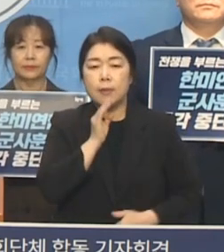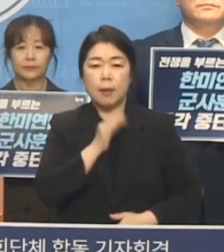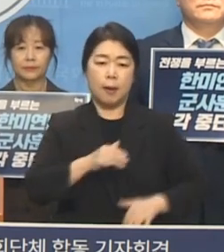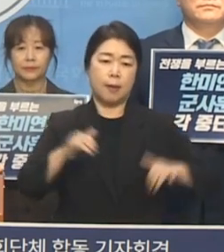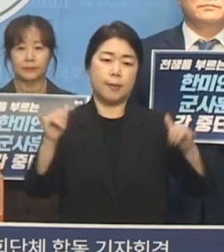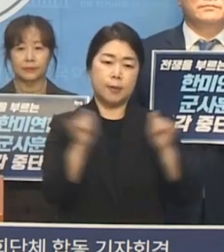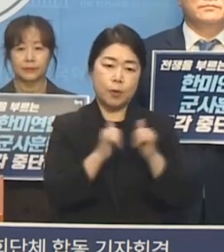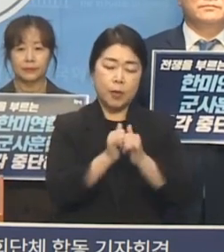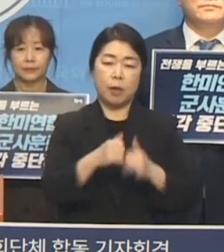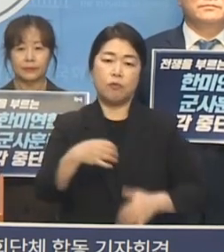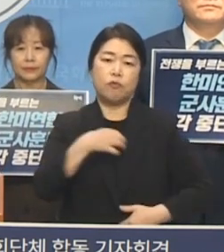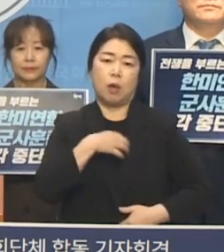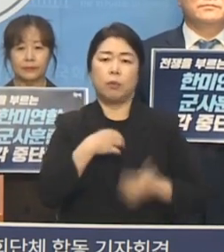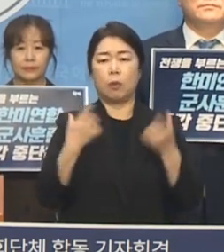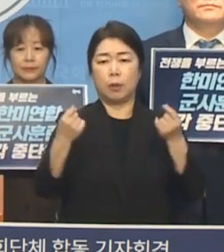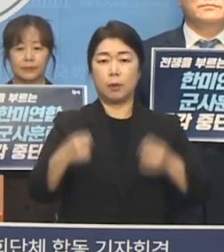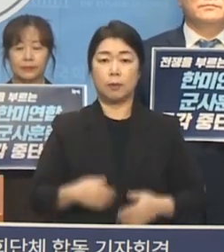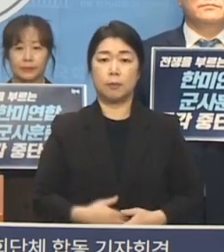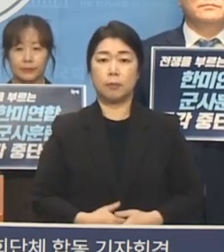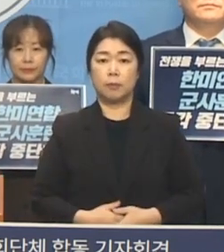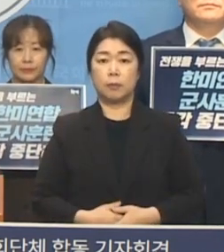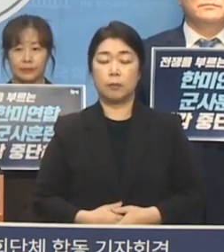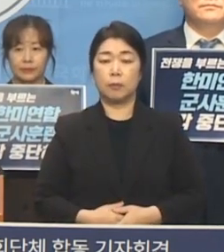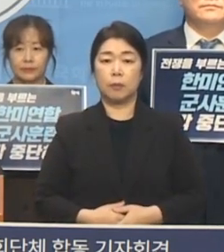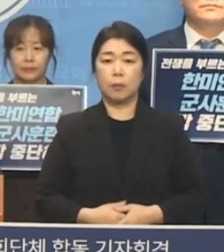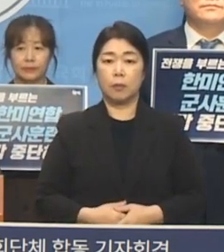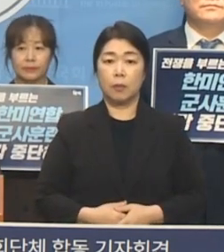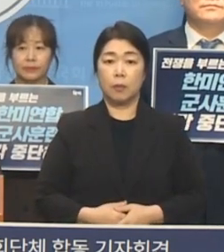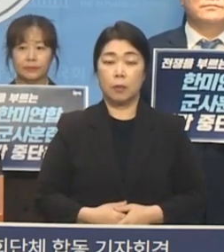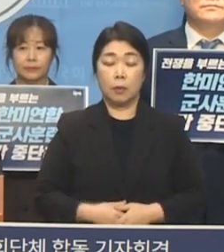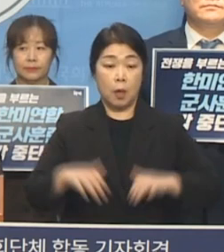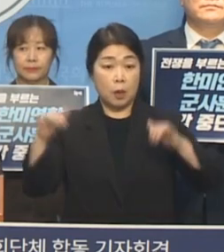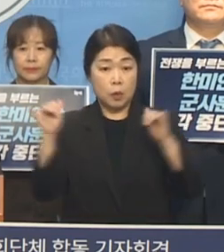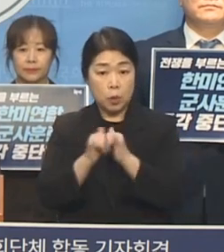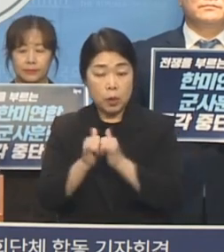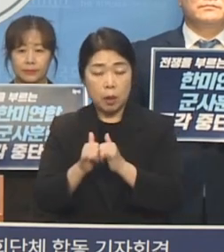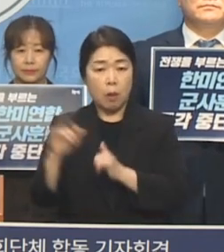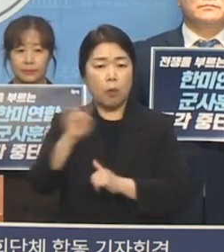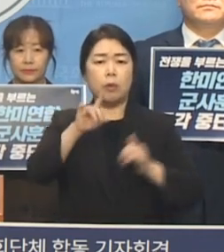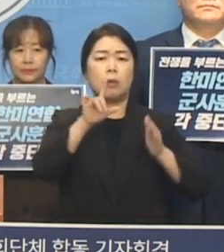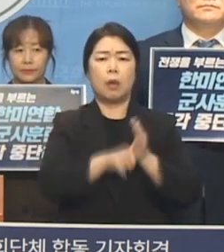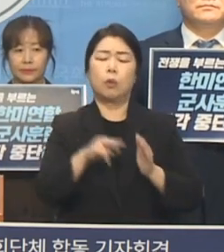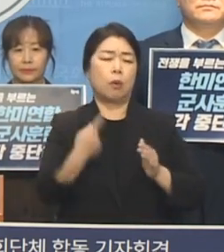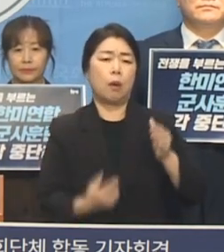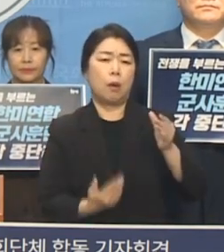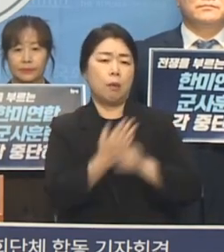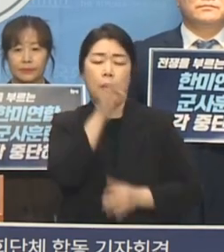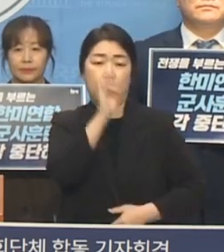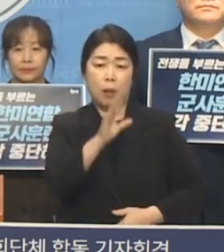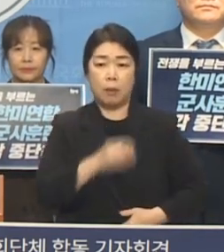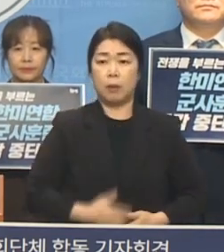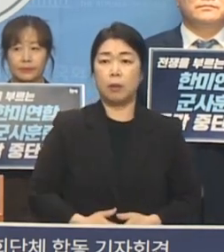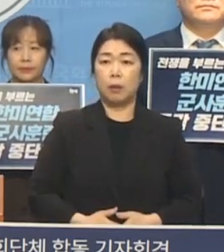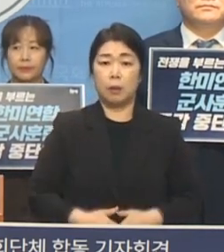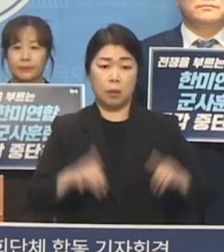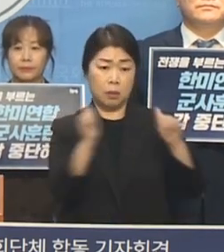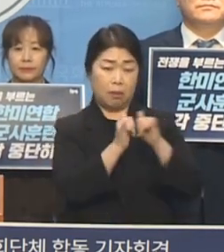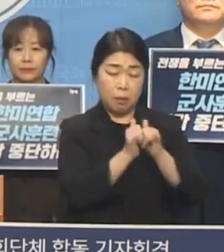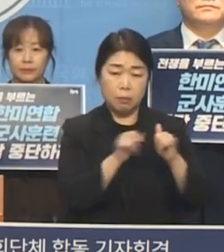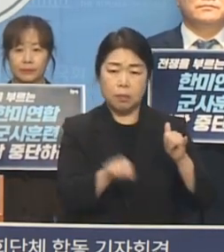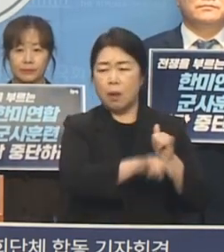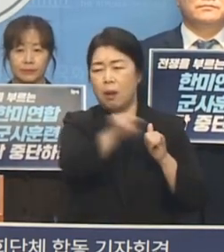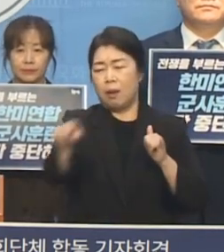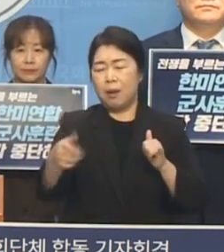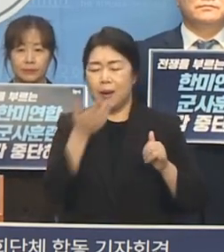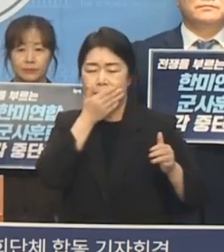전쟁 위협으로 다가오고 있습니다. 전쟁은 어떤 경우에도 일어나서는 안 됩니다. 전쟁은 모두의